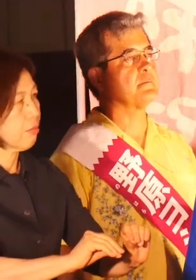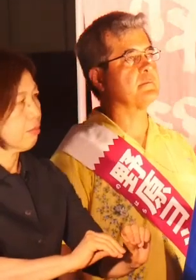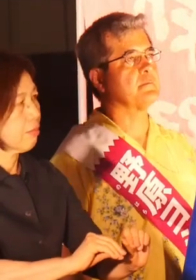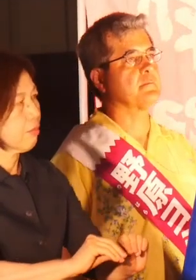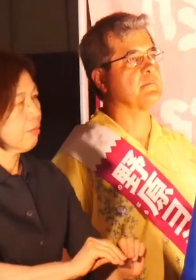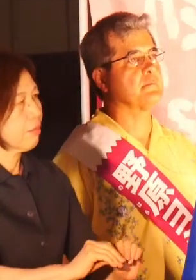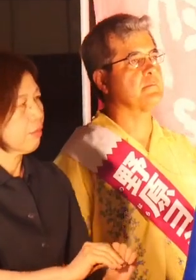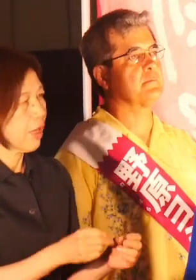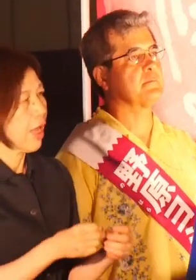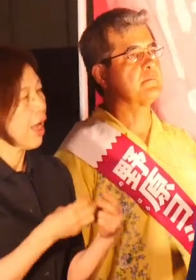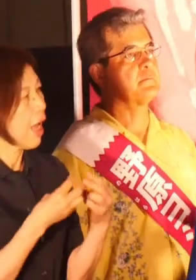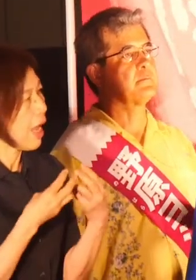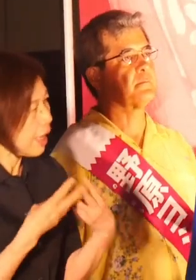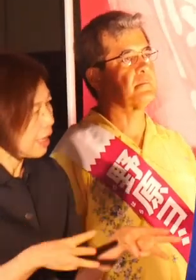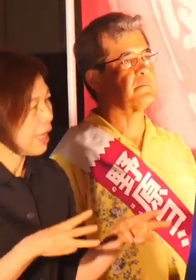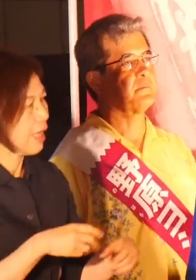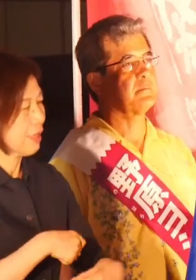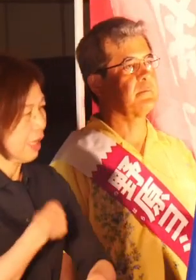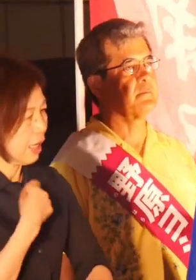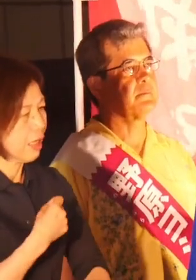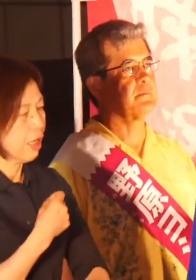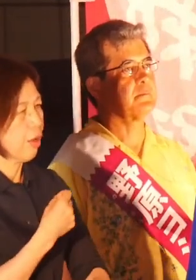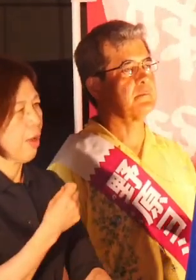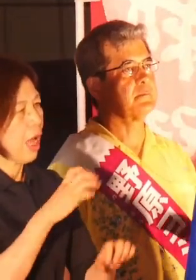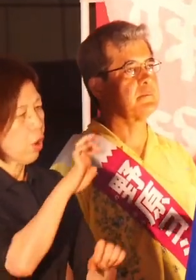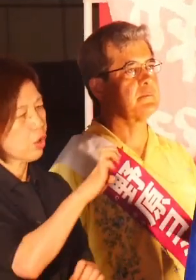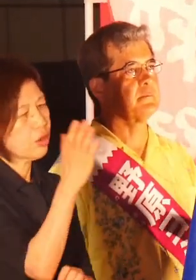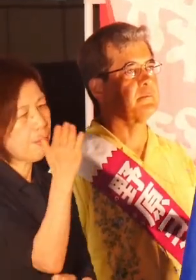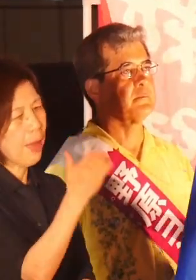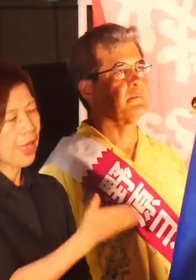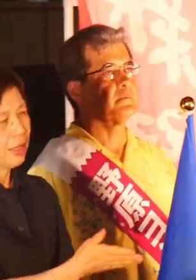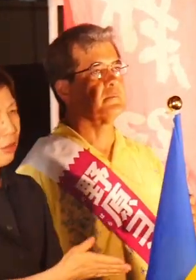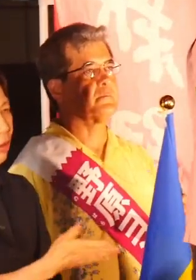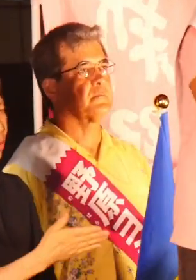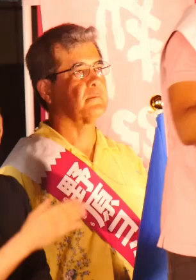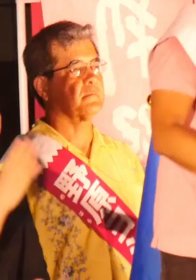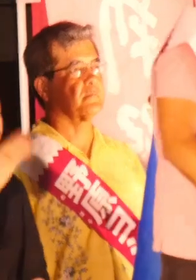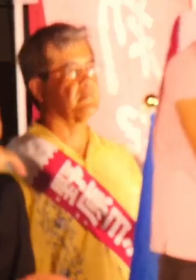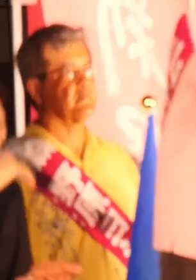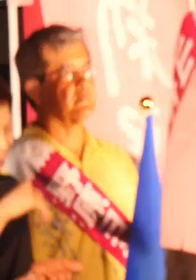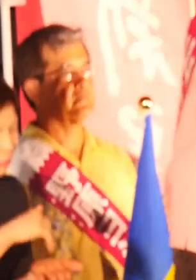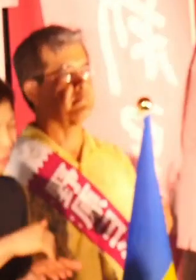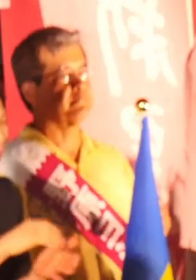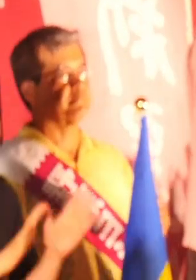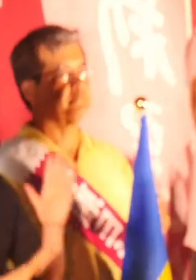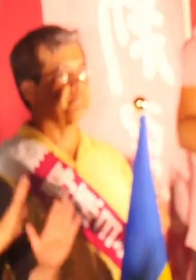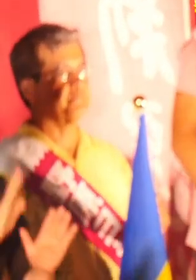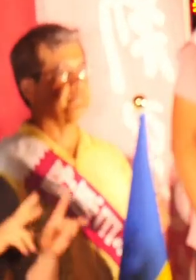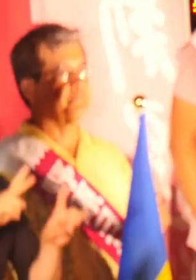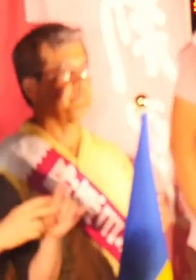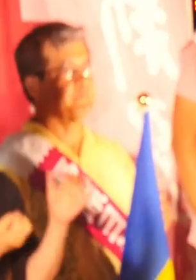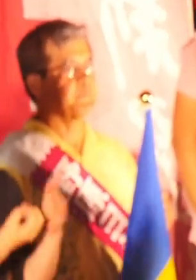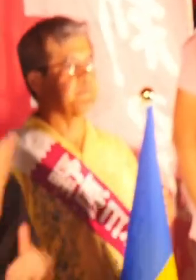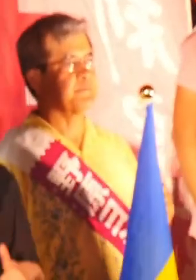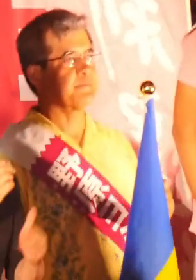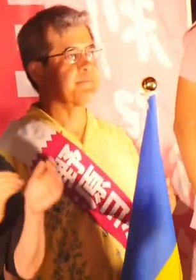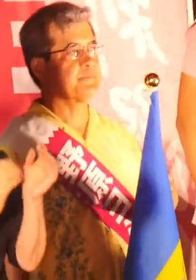非正規もう今や4割、これを最悪な状態にまずしたのは小泉竹中。